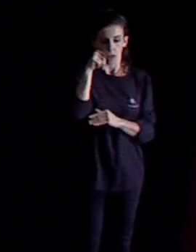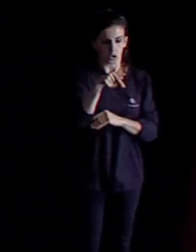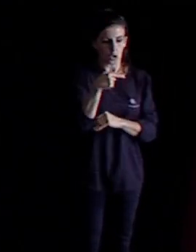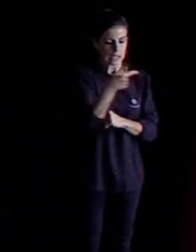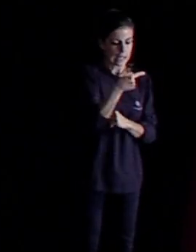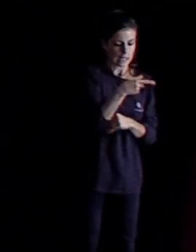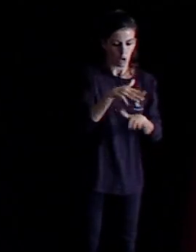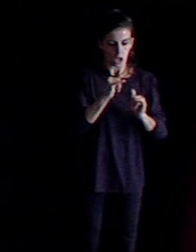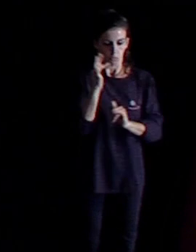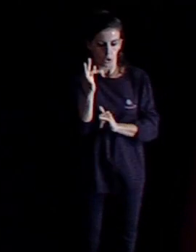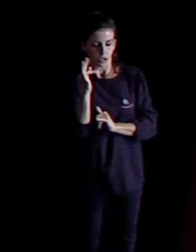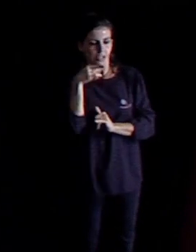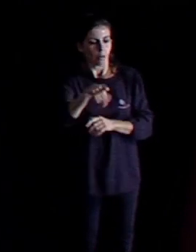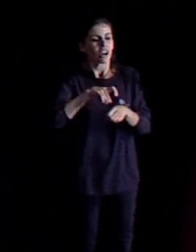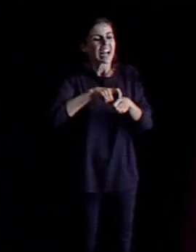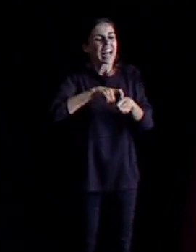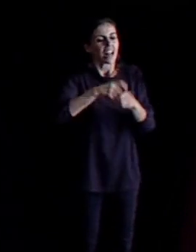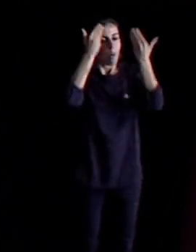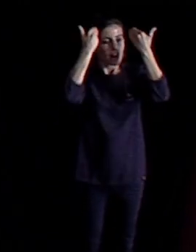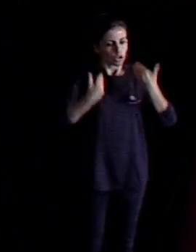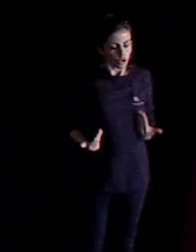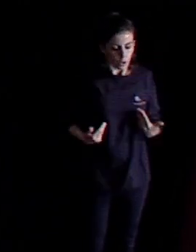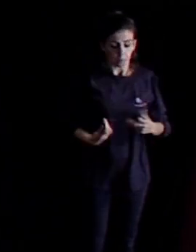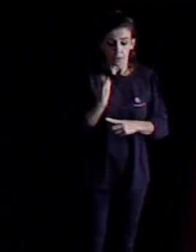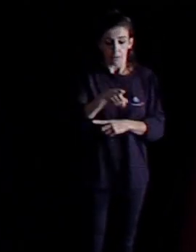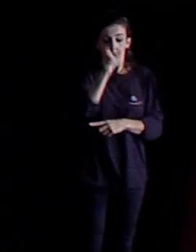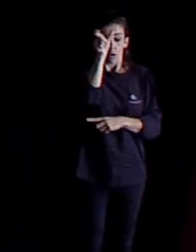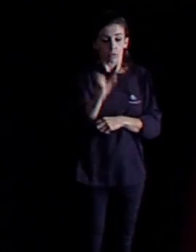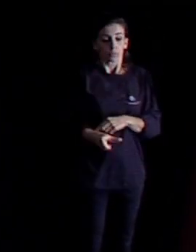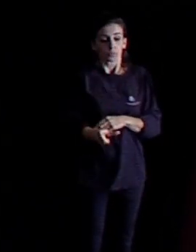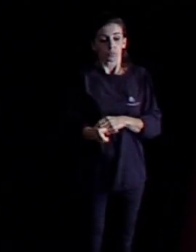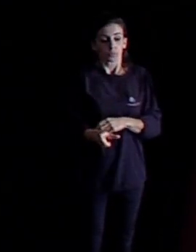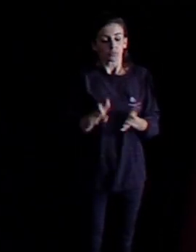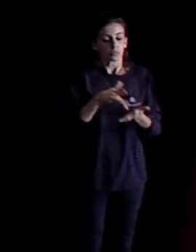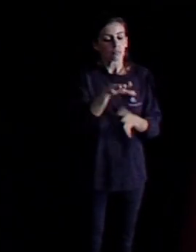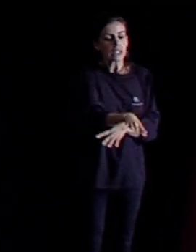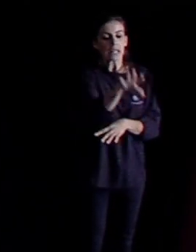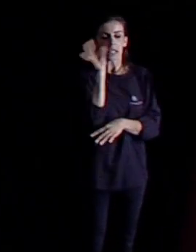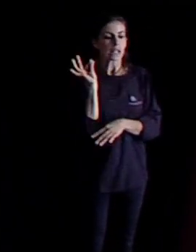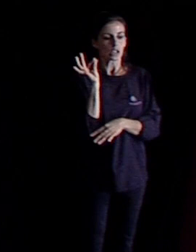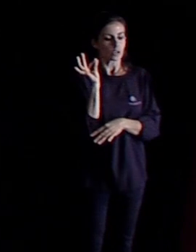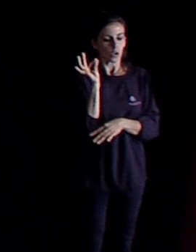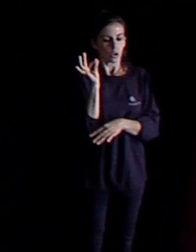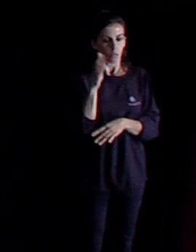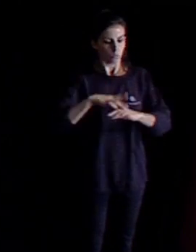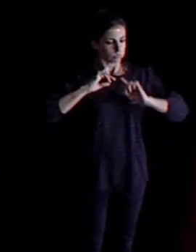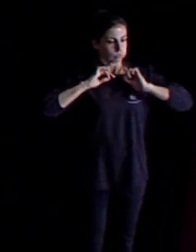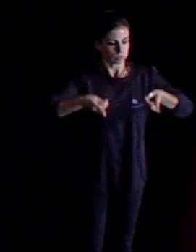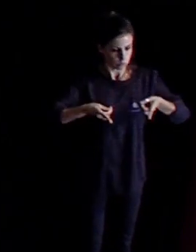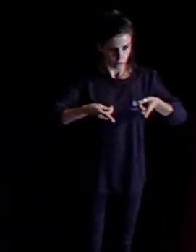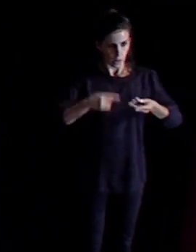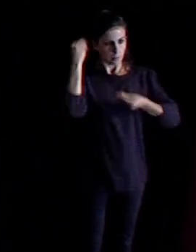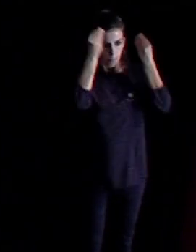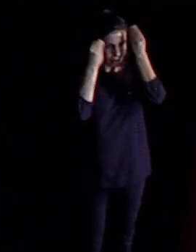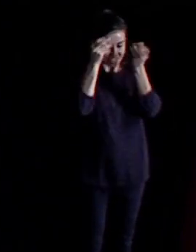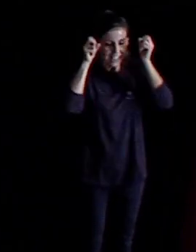positivo, eso es un rasgo de personalidad. Una persona que toma decisiones muy impulsivas, porque es una de las